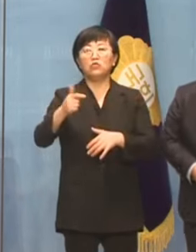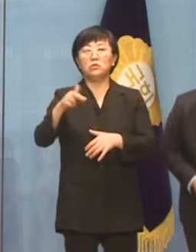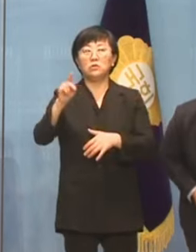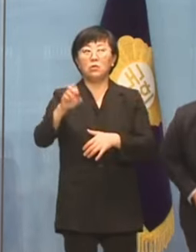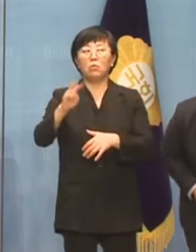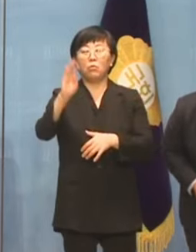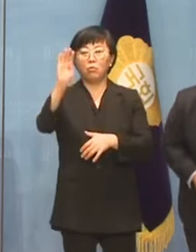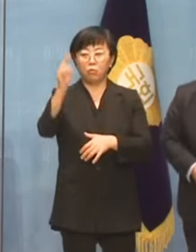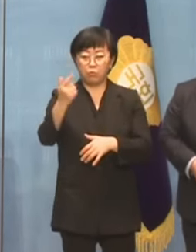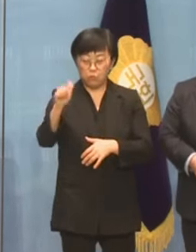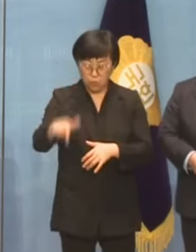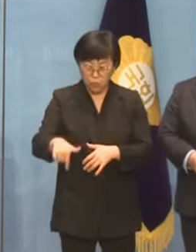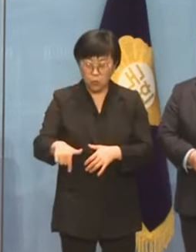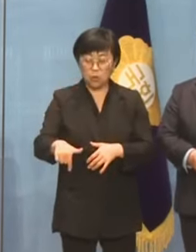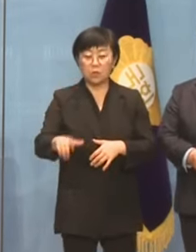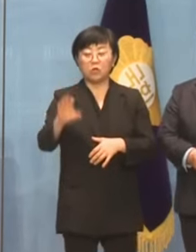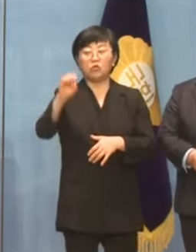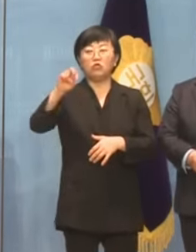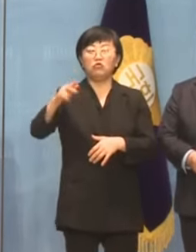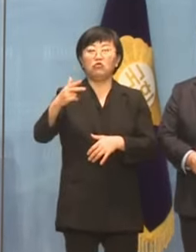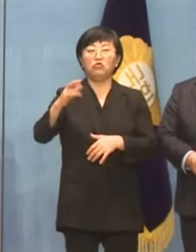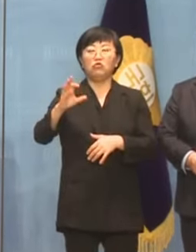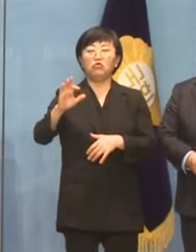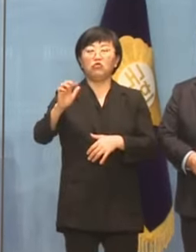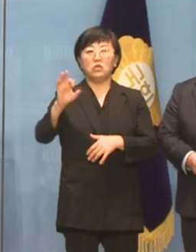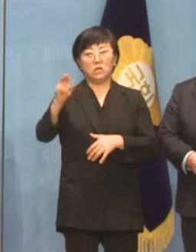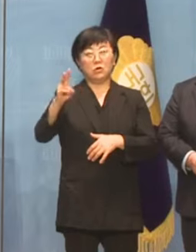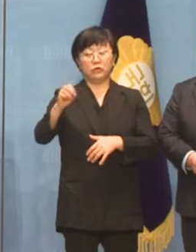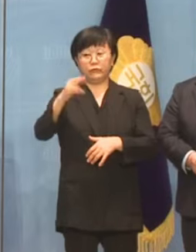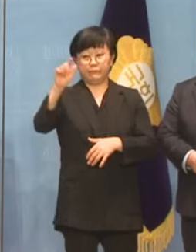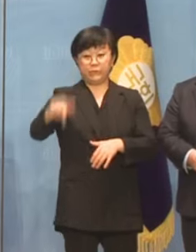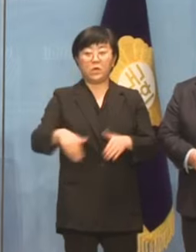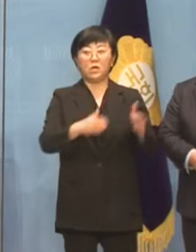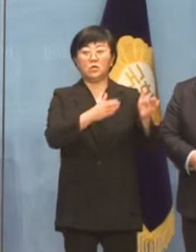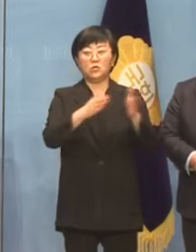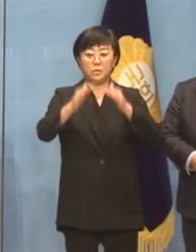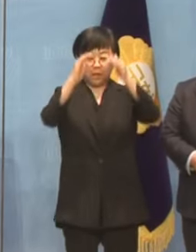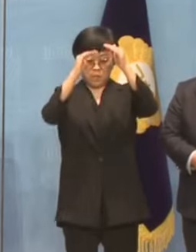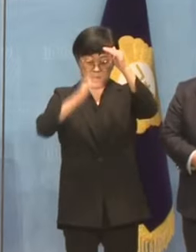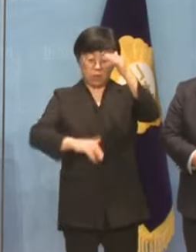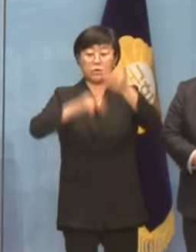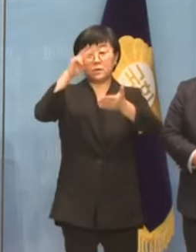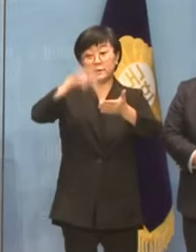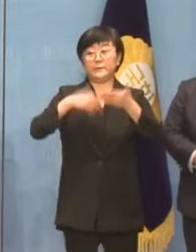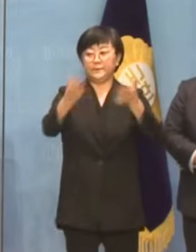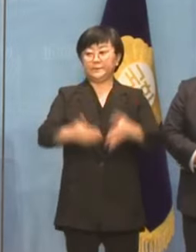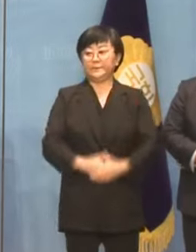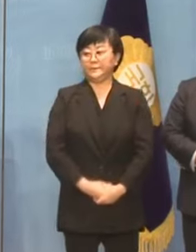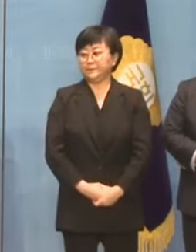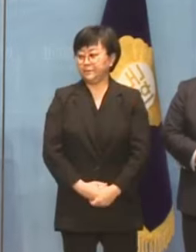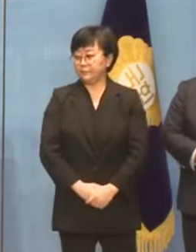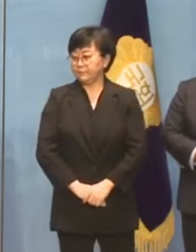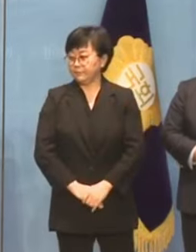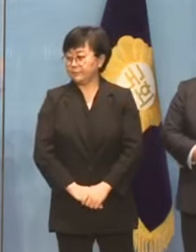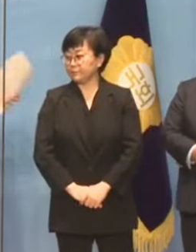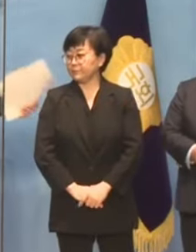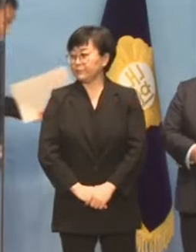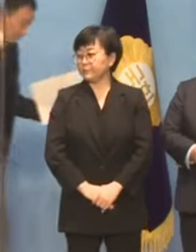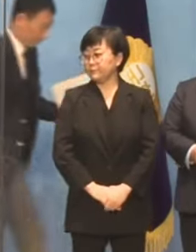의원님 오셨습니다. 마지막으로 윤영덕 의원님 오셨습니다. 그러면 준비된 기자회견문을 낭독하도록 하겠습니다.